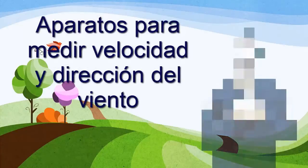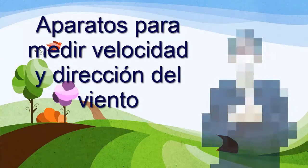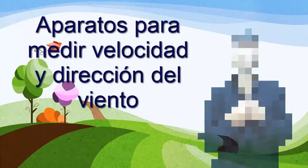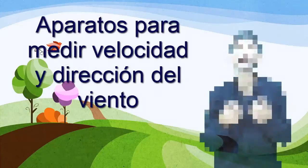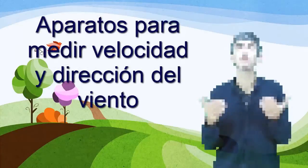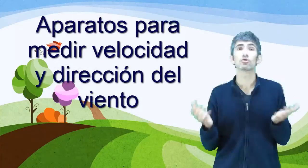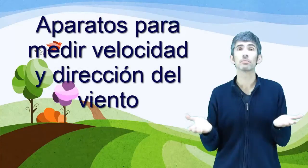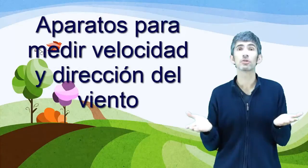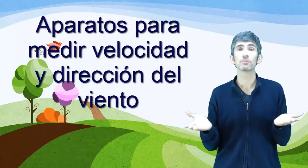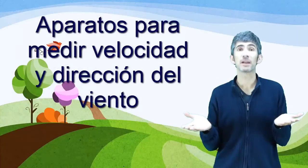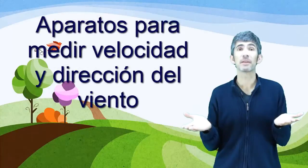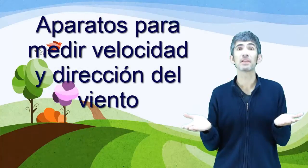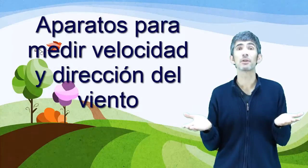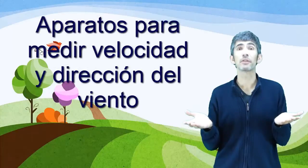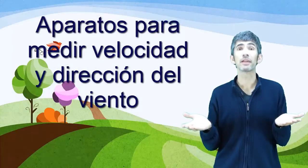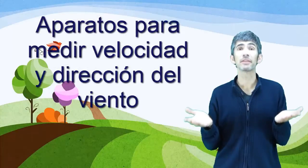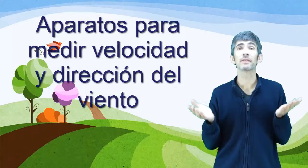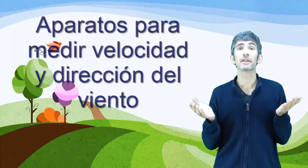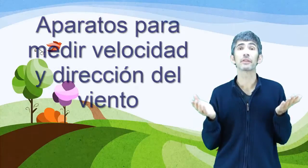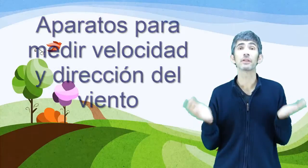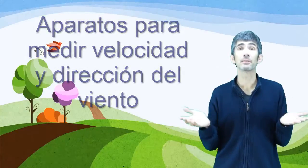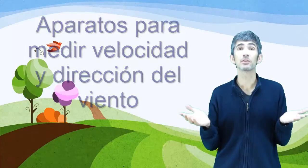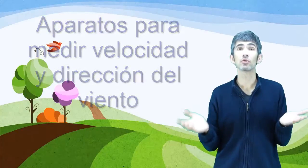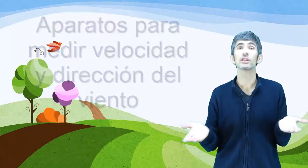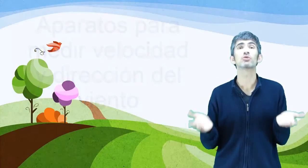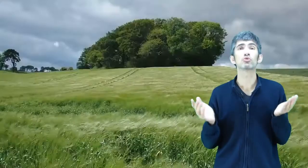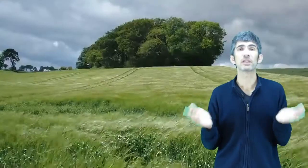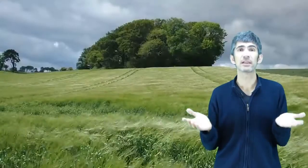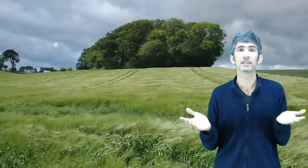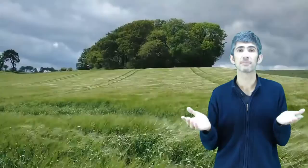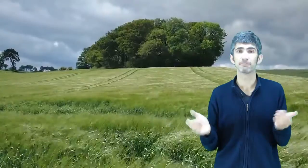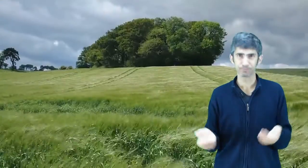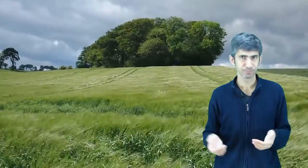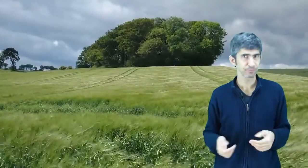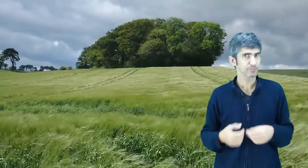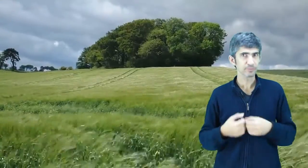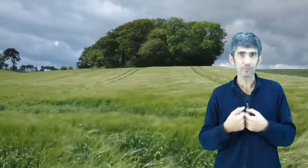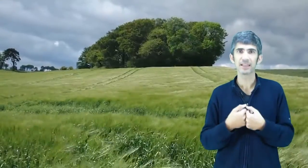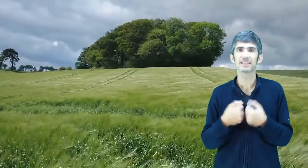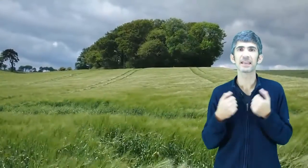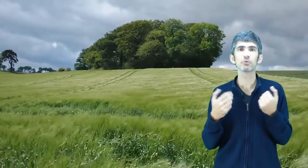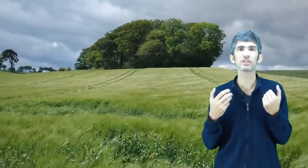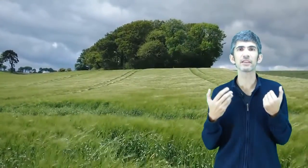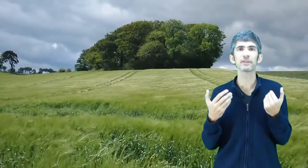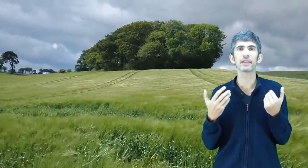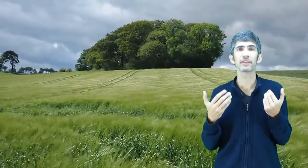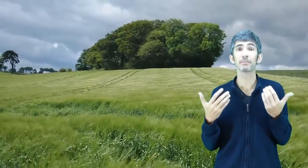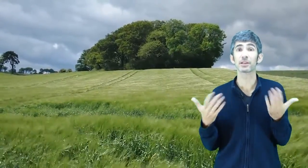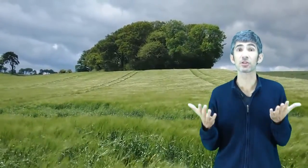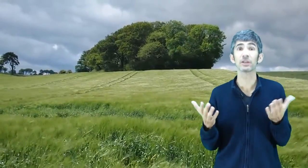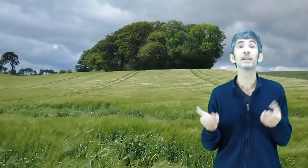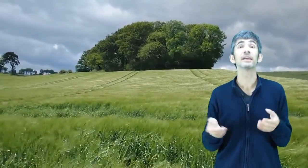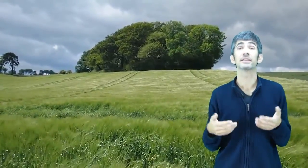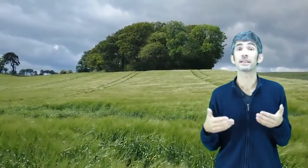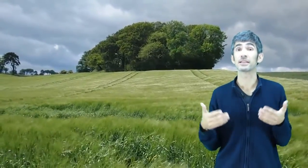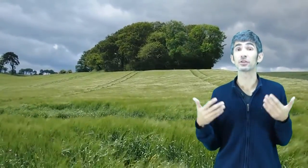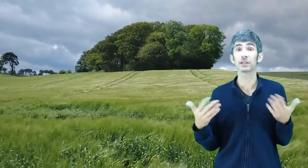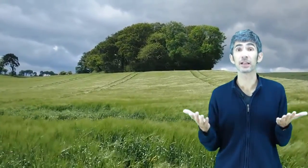e instrumentos para medir velocidad y dirección del viento y sus unidades si hay mucha diferencia de presión entre sitios cercanos